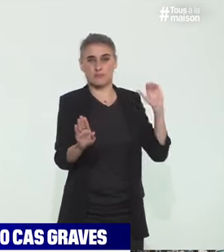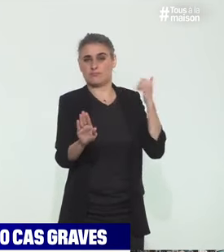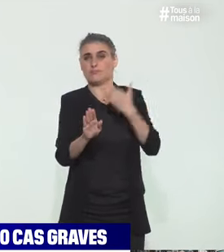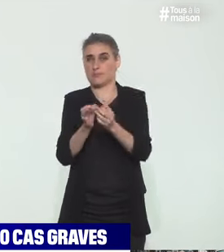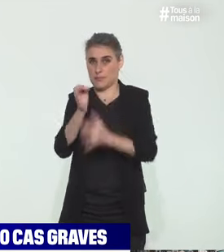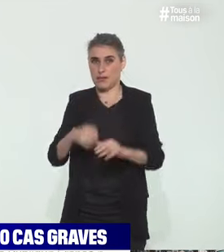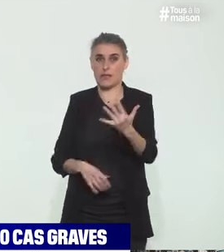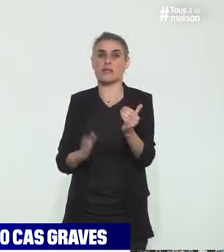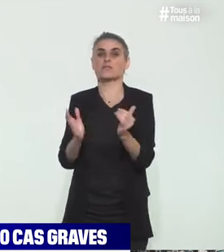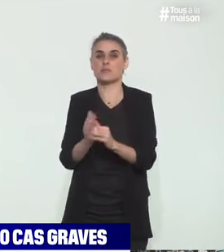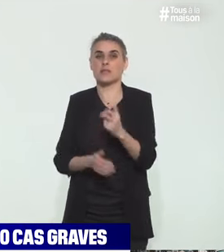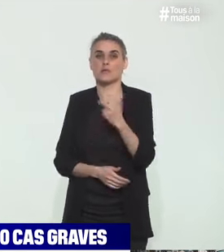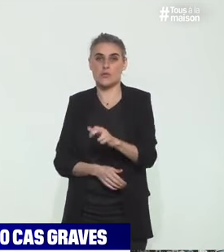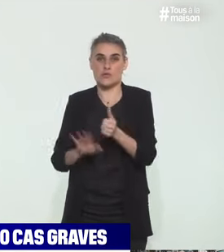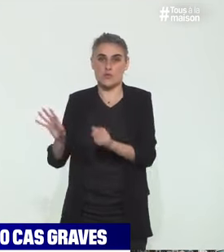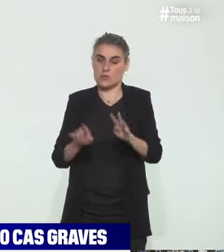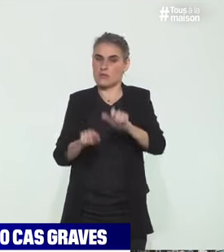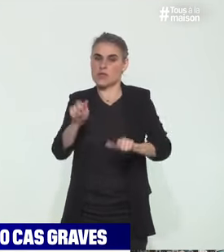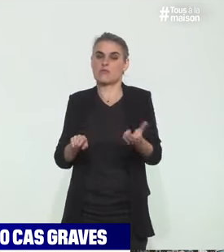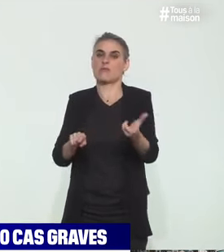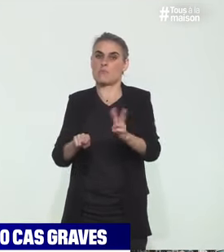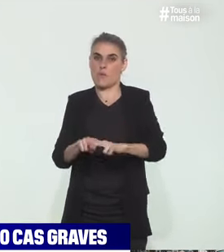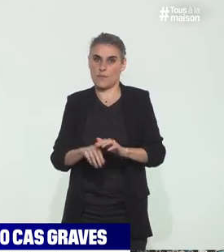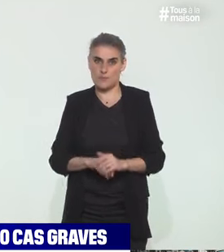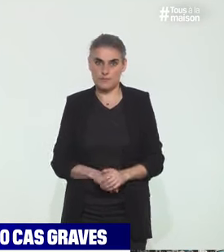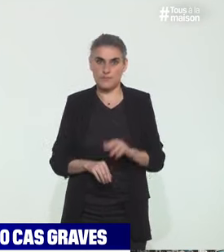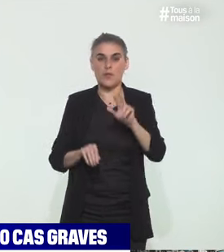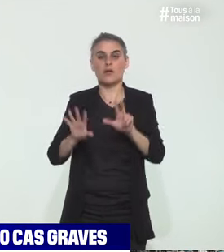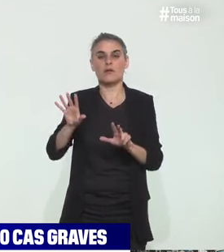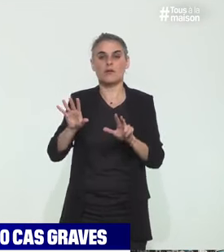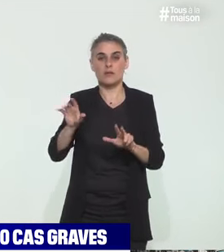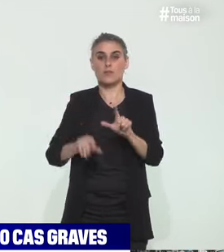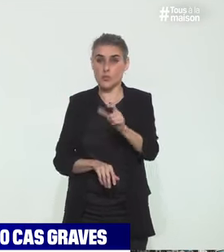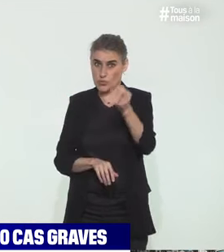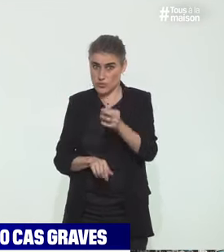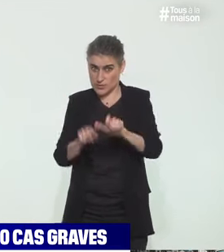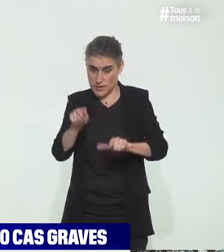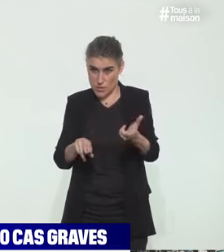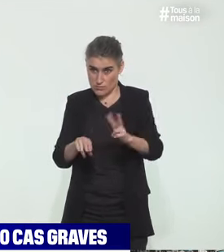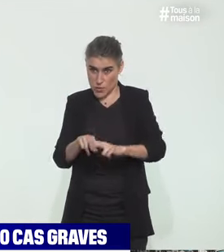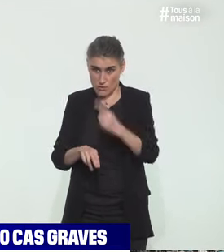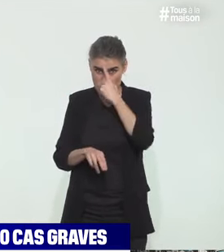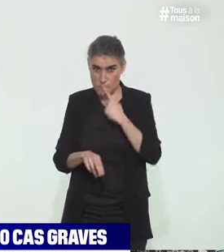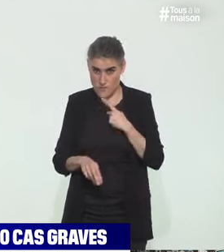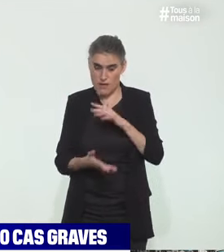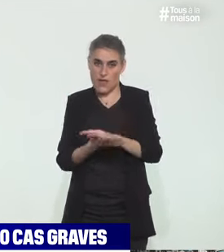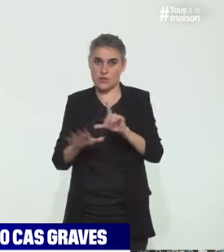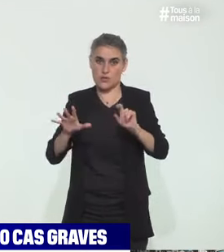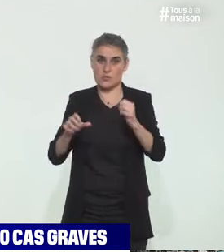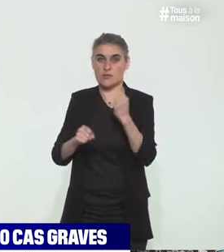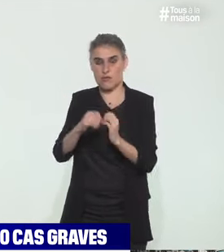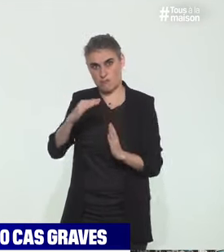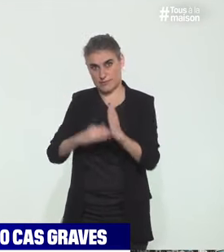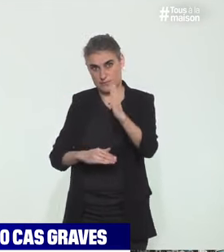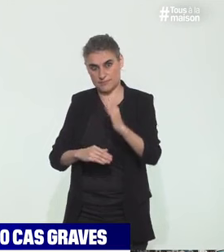15 369 décès. 82% des décès sont survenus chez des personnes âgées de plus de 70 ans,